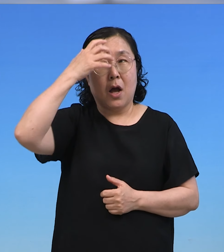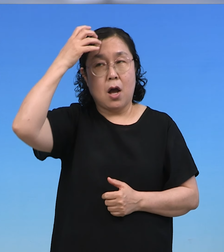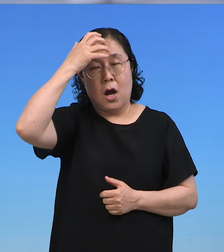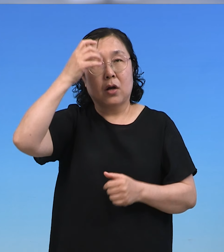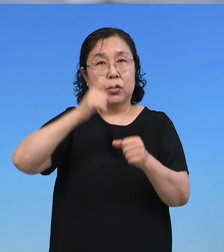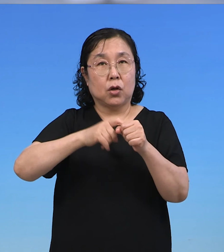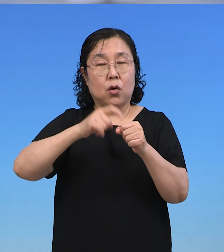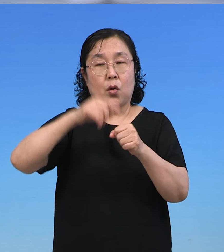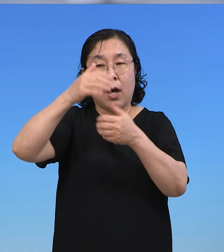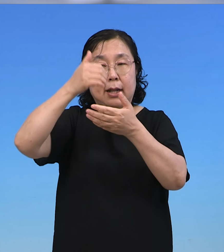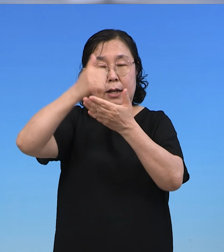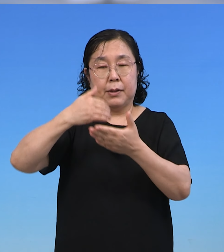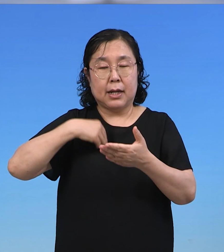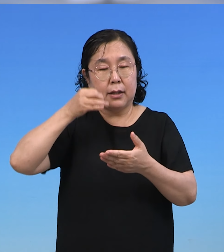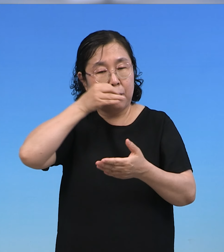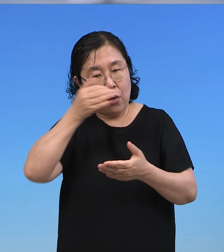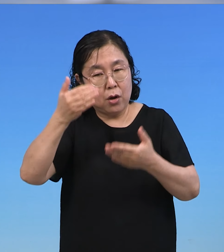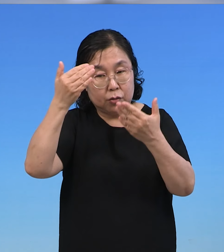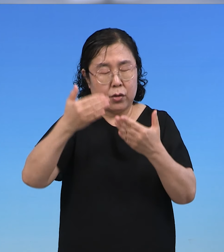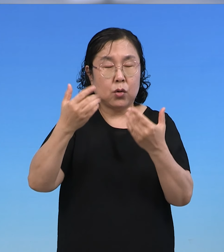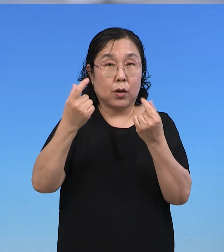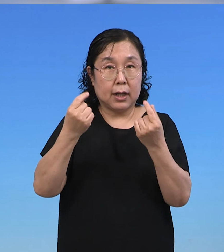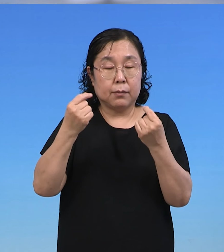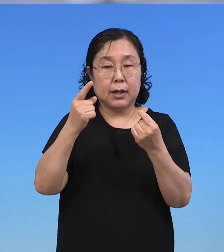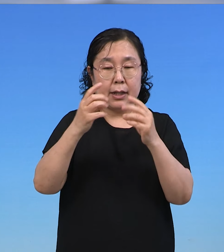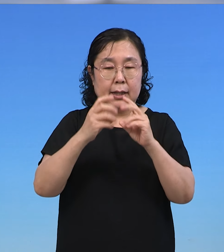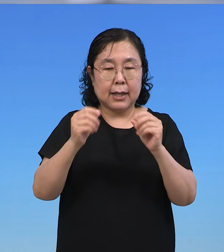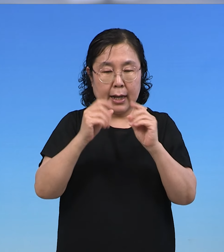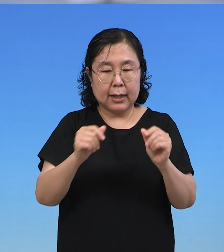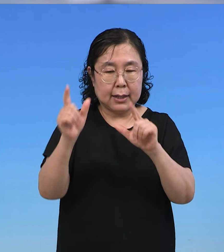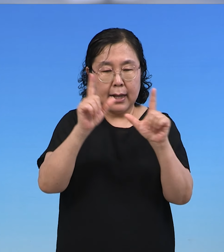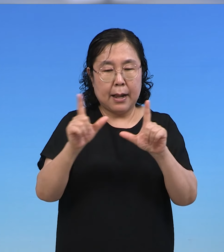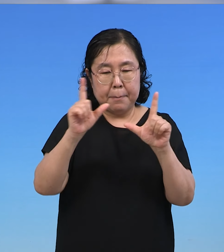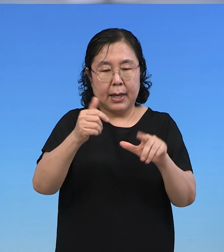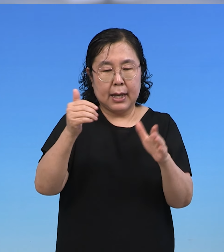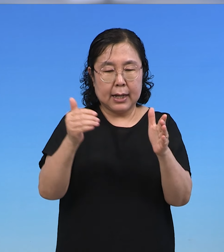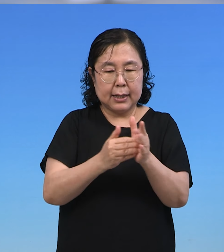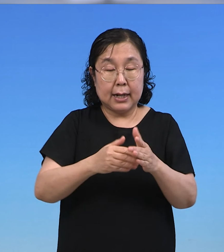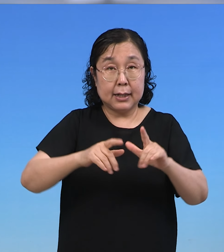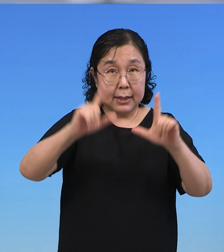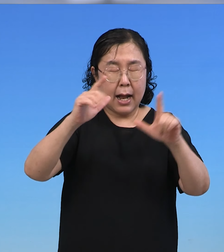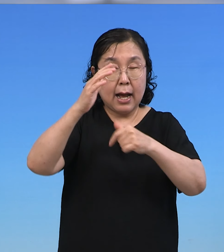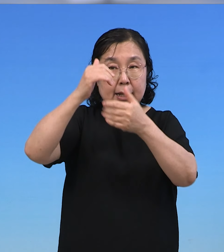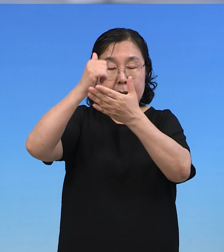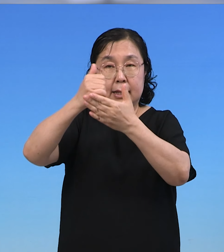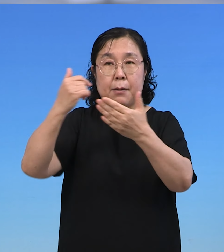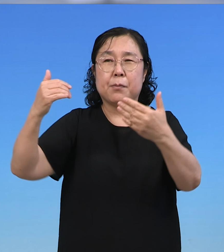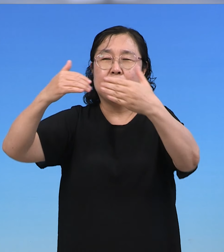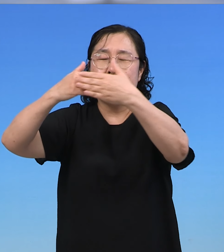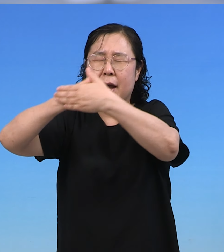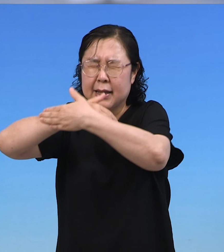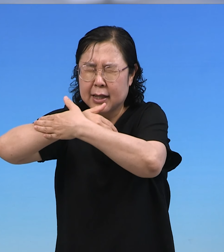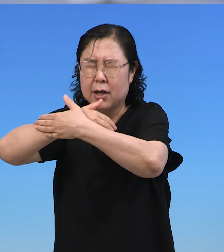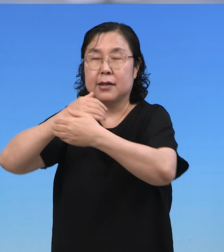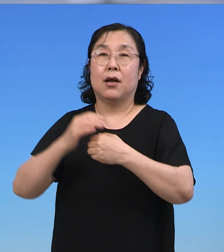대놓고 저에게 보여주시는 것 같았습니다. 이 땅에서 삶이 끝나는 날 우리 하나님 품에